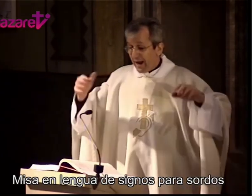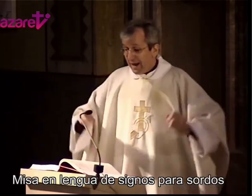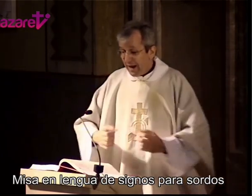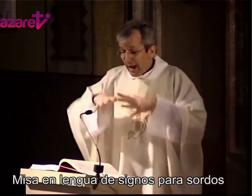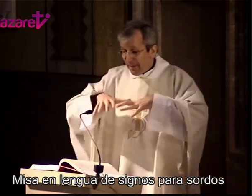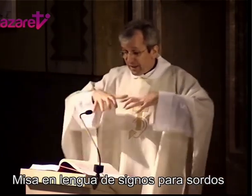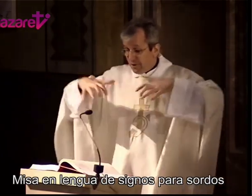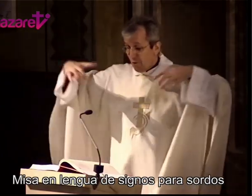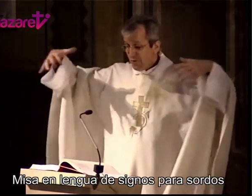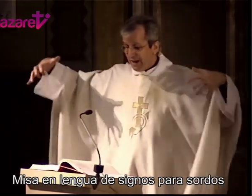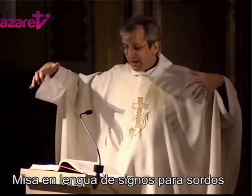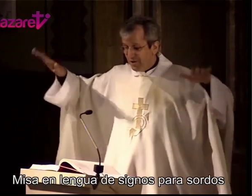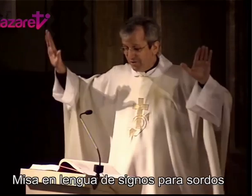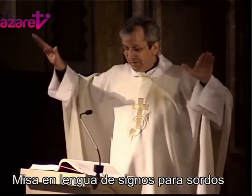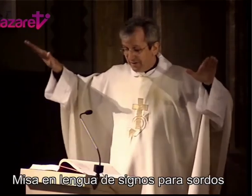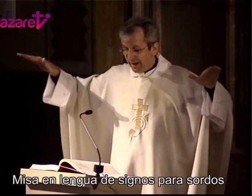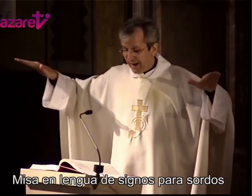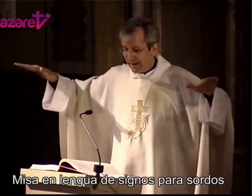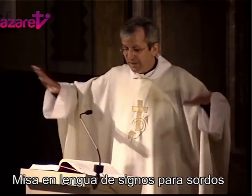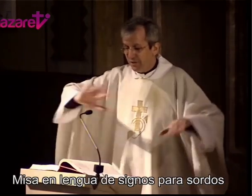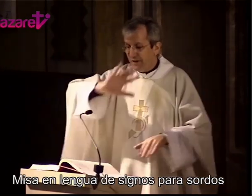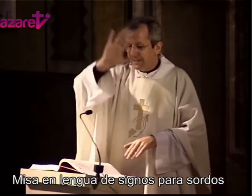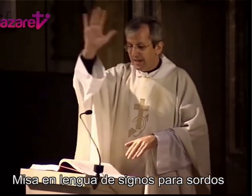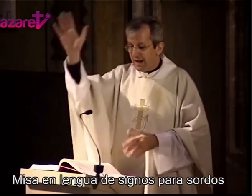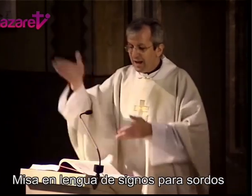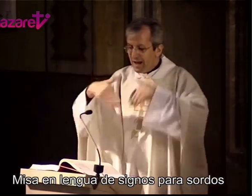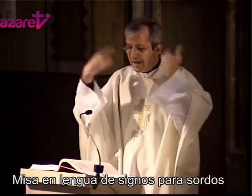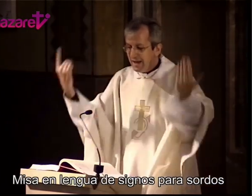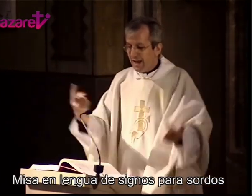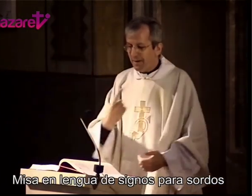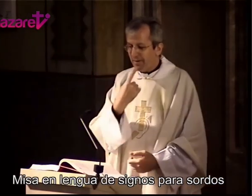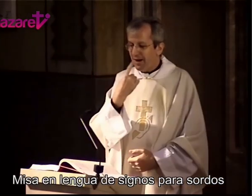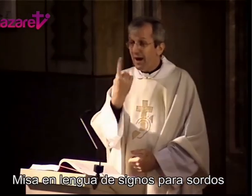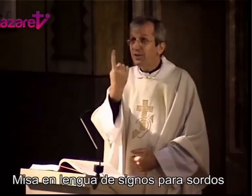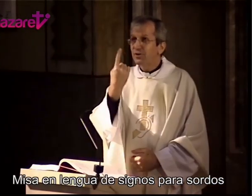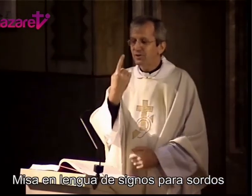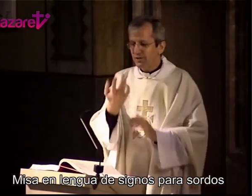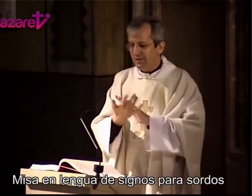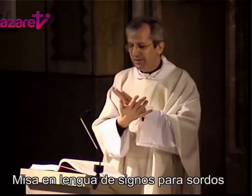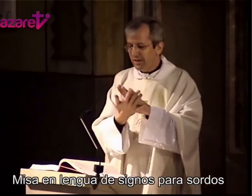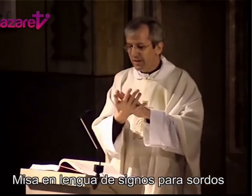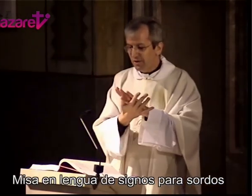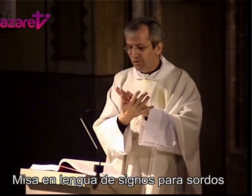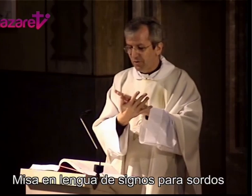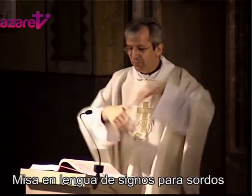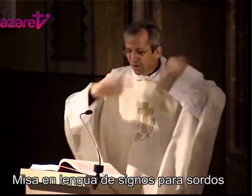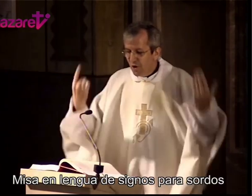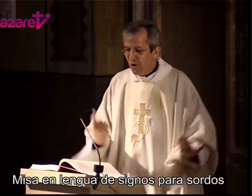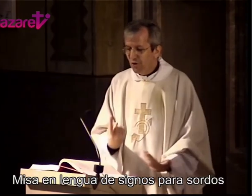ángel apareció una legión del ejército celestial que alababa a Dios diciendo: «Gloria